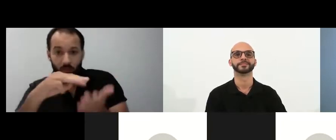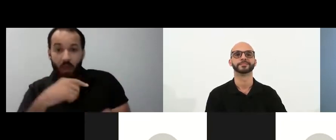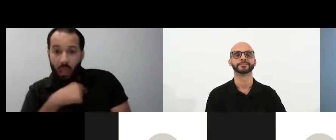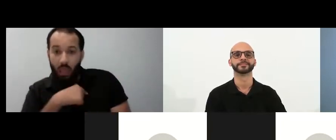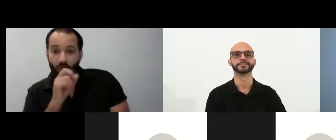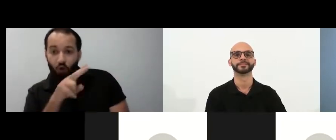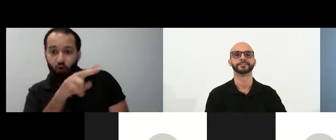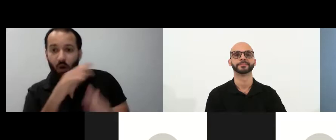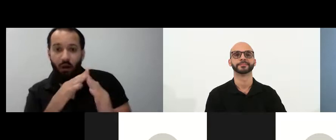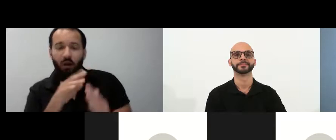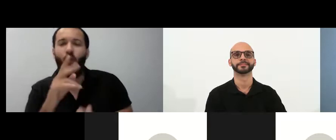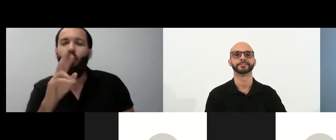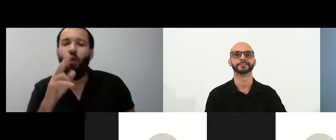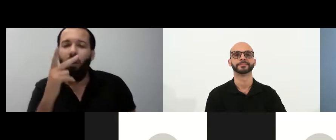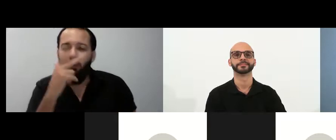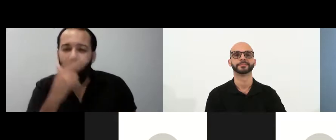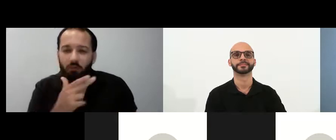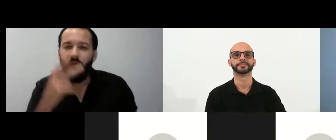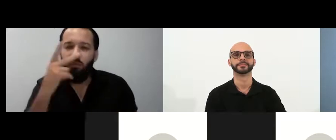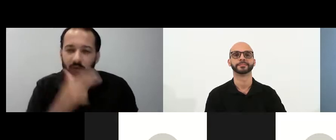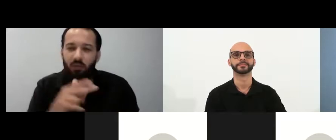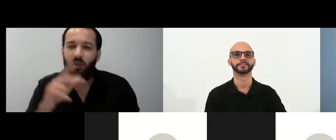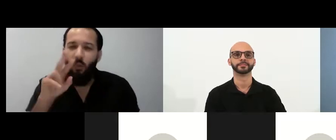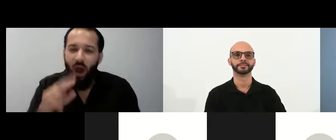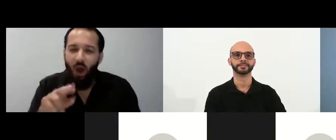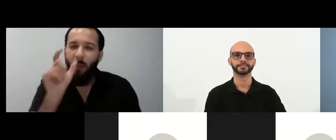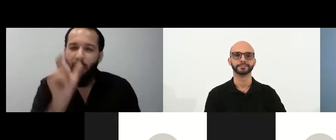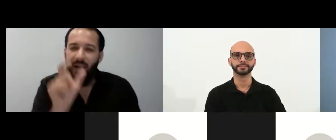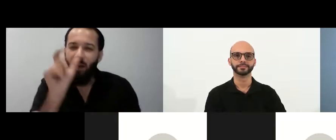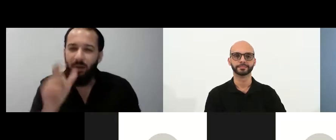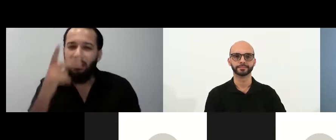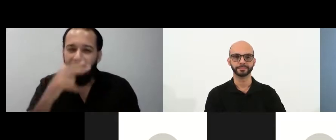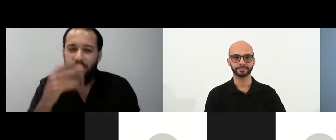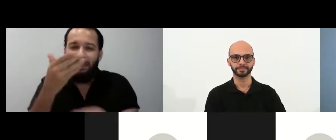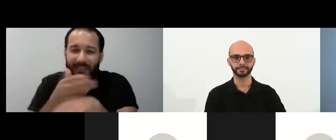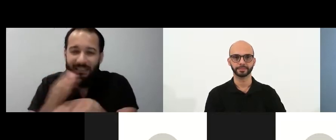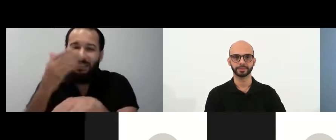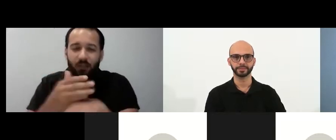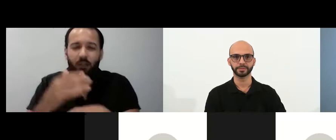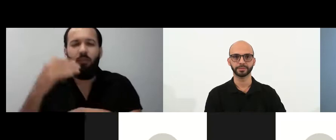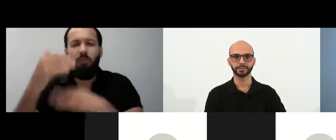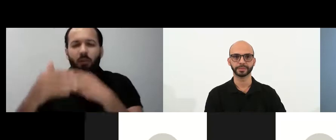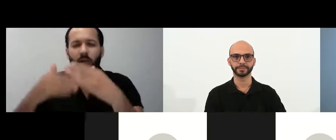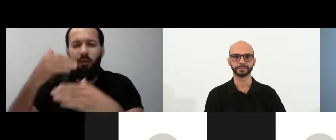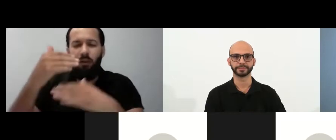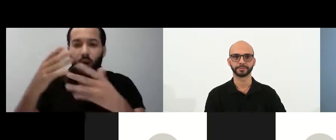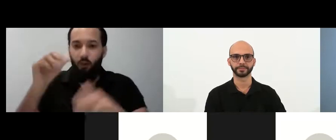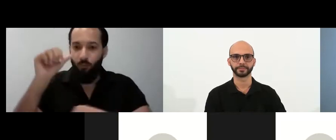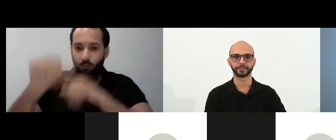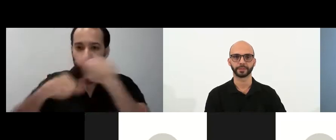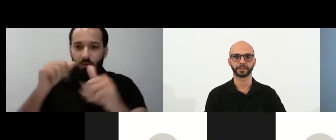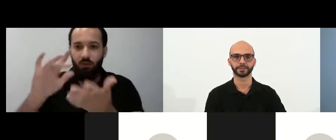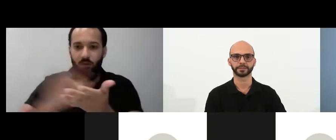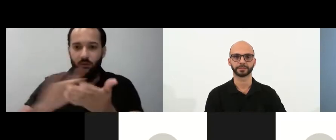entendia que o amigo ia na nossa casa. Então, a gente tinha que ir cortando as palavras,